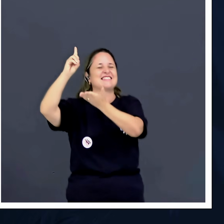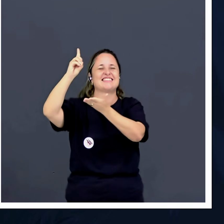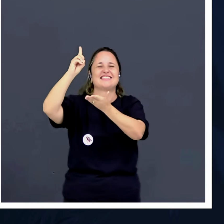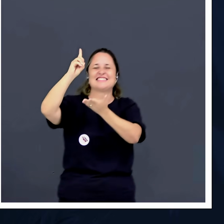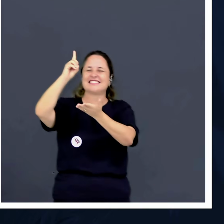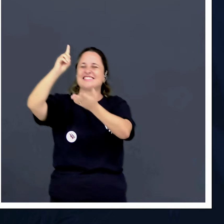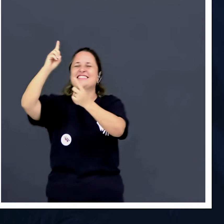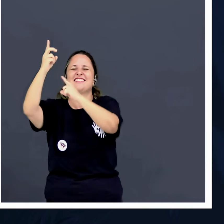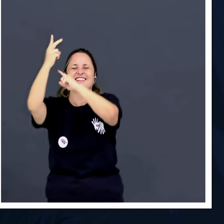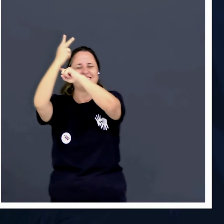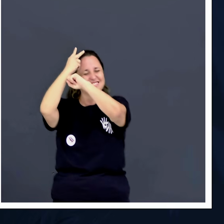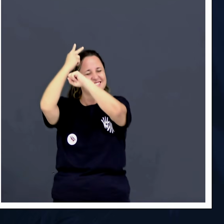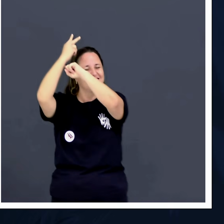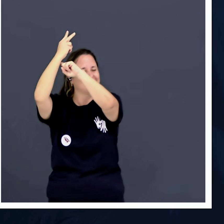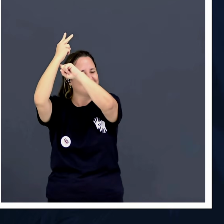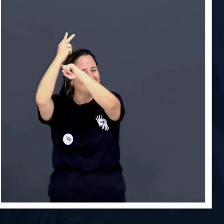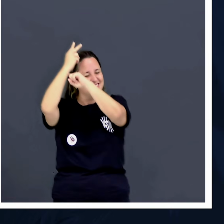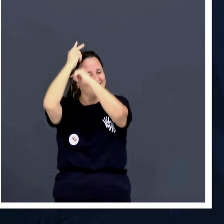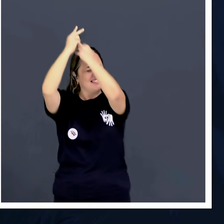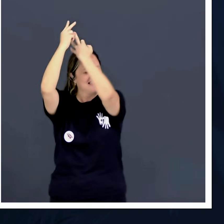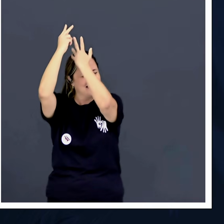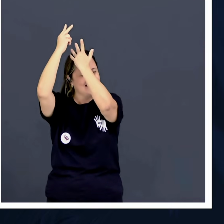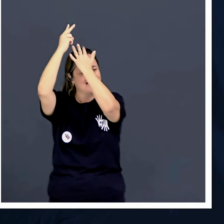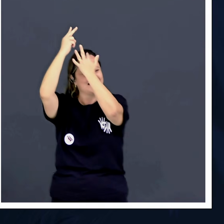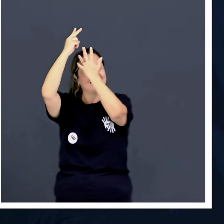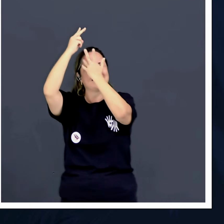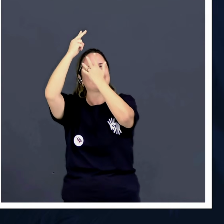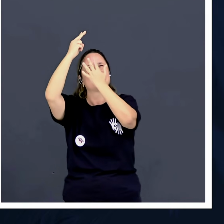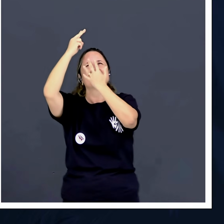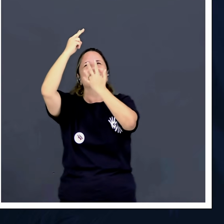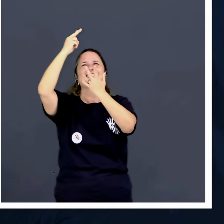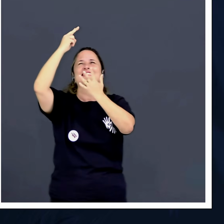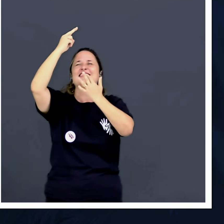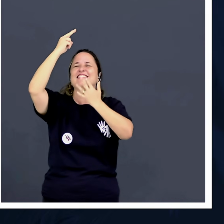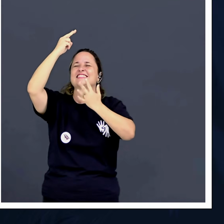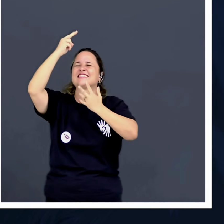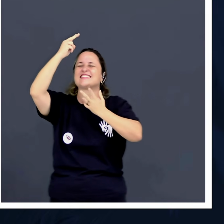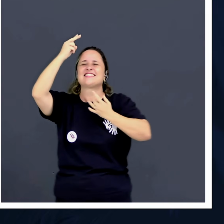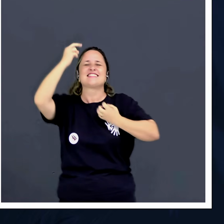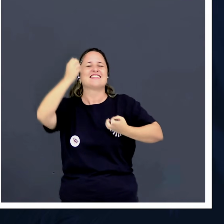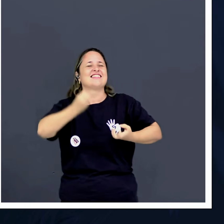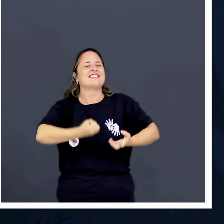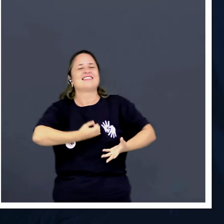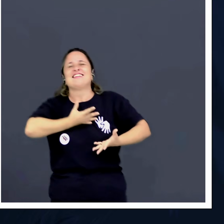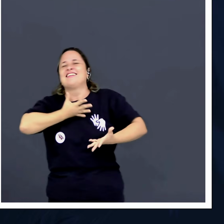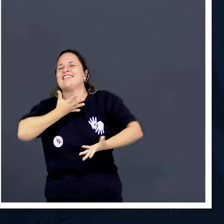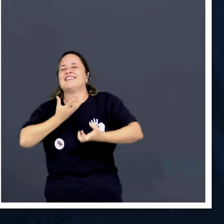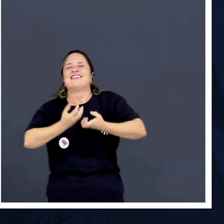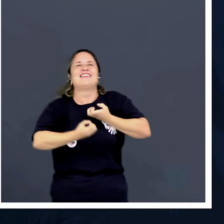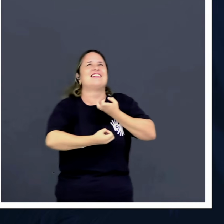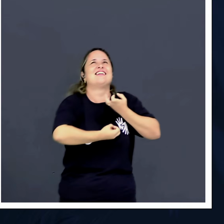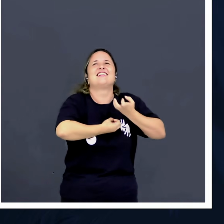Deus. O favor de Deus é o que ele abre as portas.